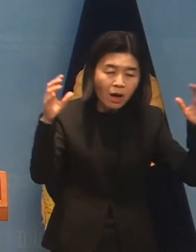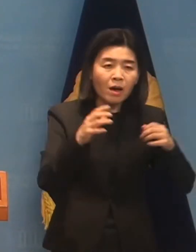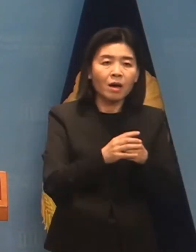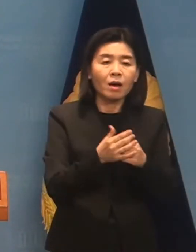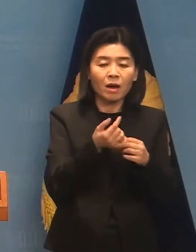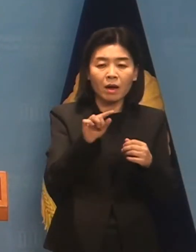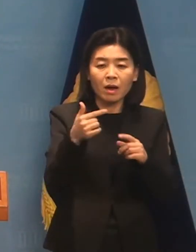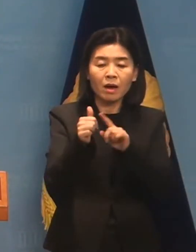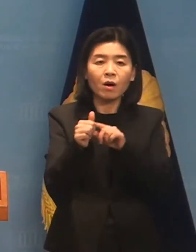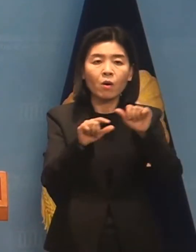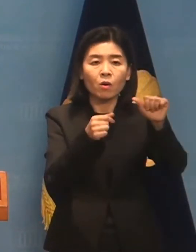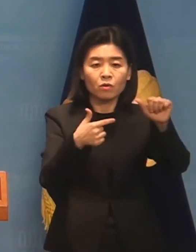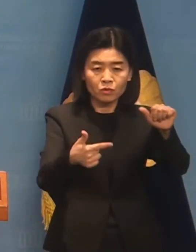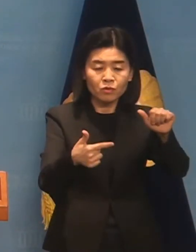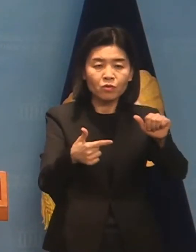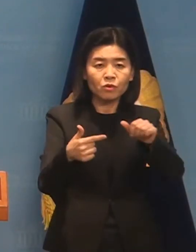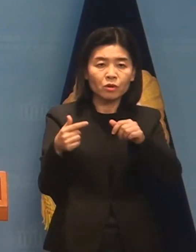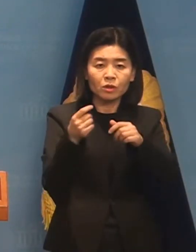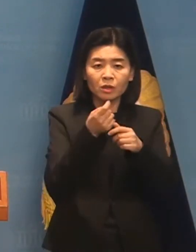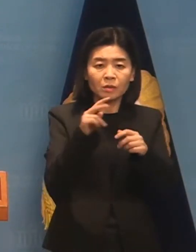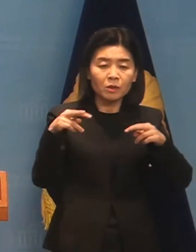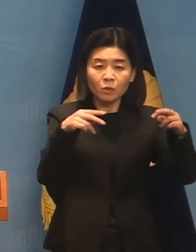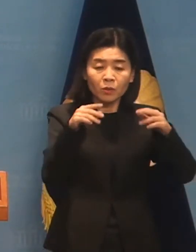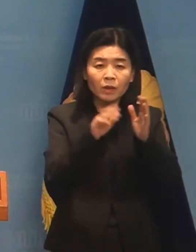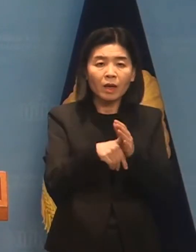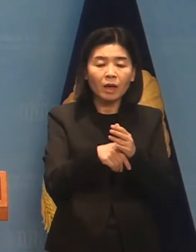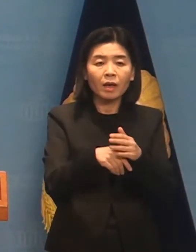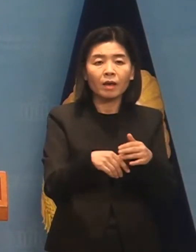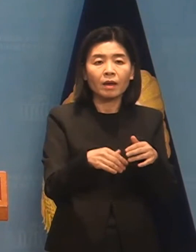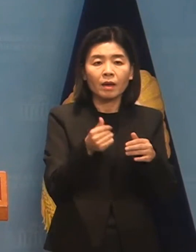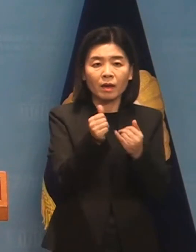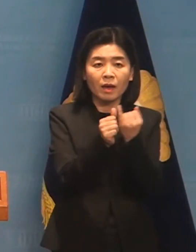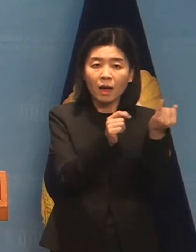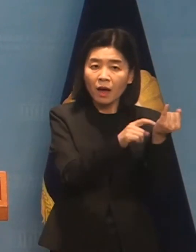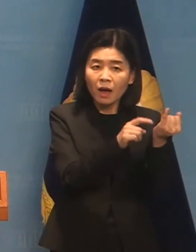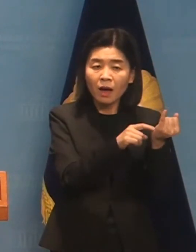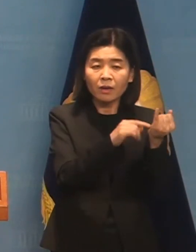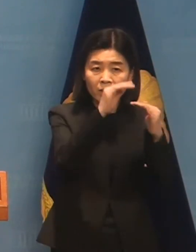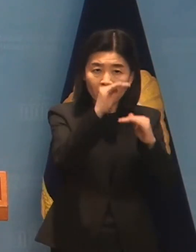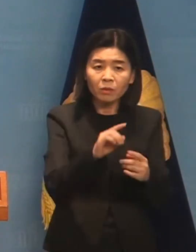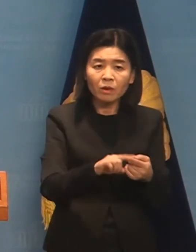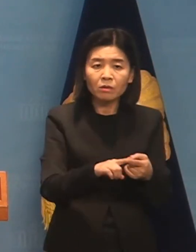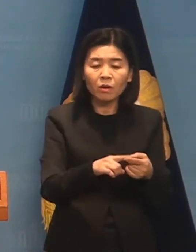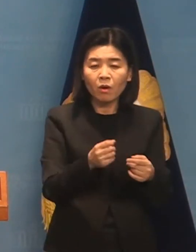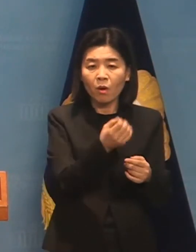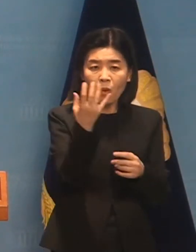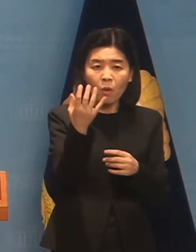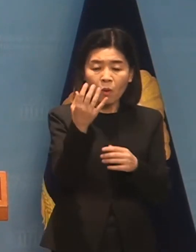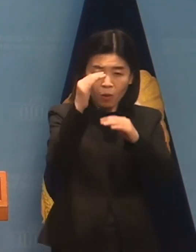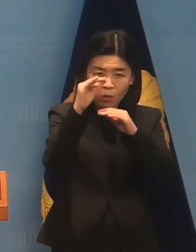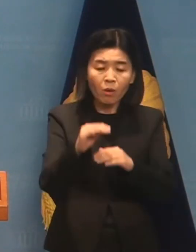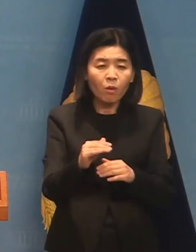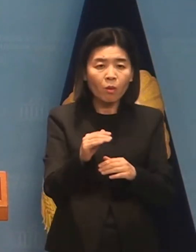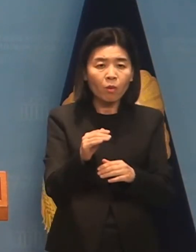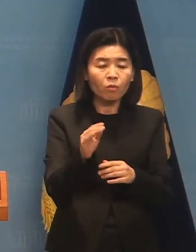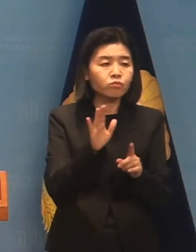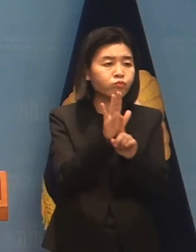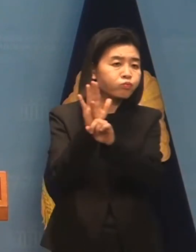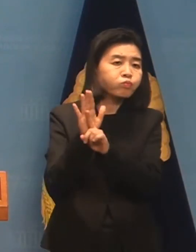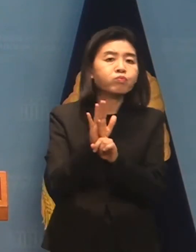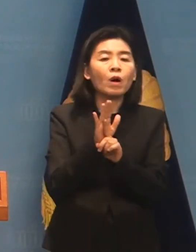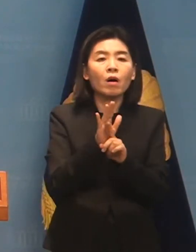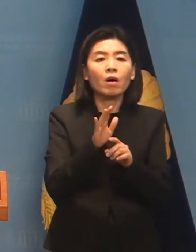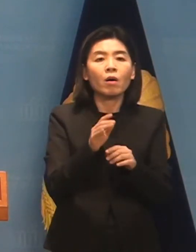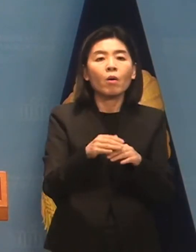후보는 5월 6일 관훈 토론회에서 저희 집사람의 동향의 그런 것에 대한 건 우리 언론에 나오고 여러 군데 연초에